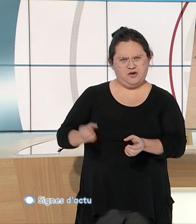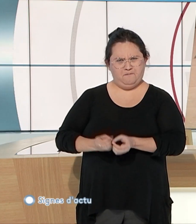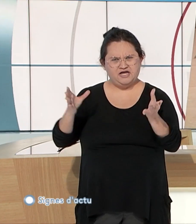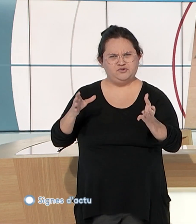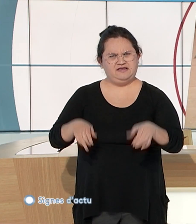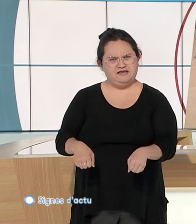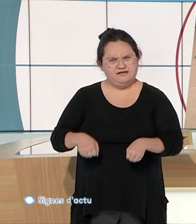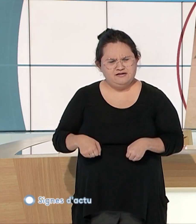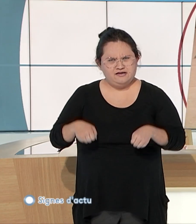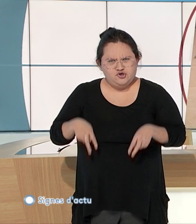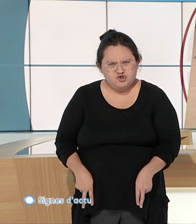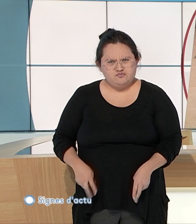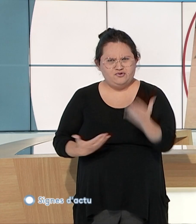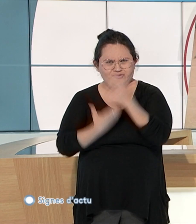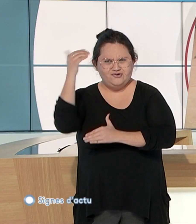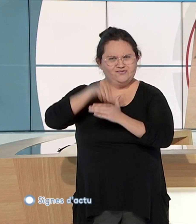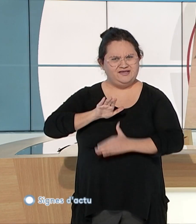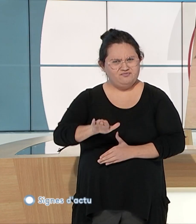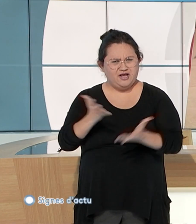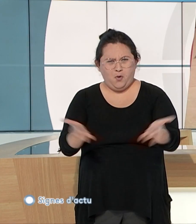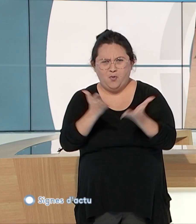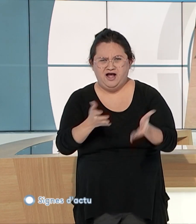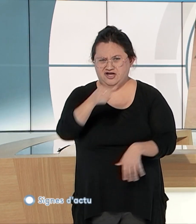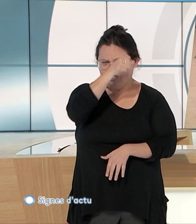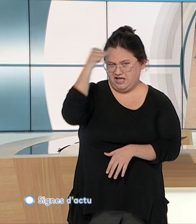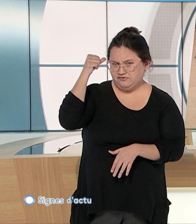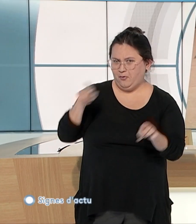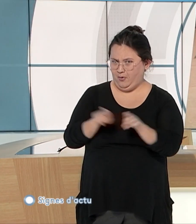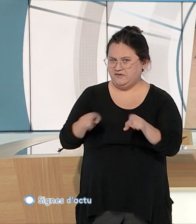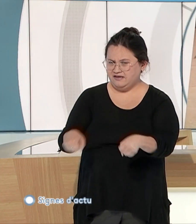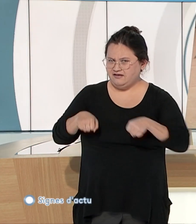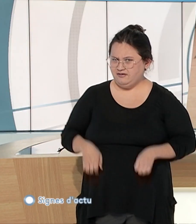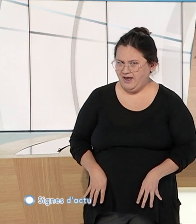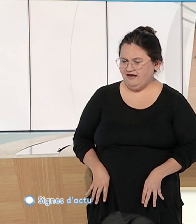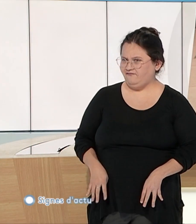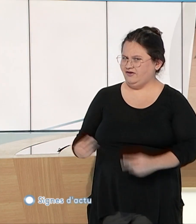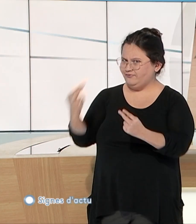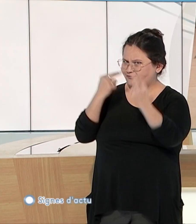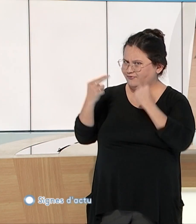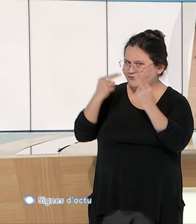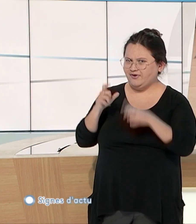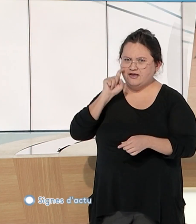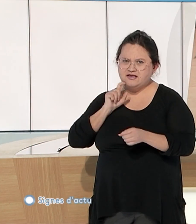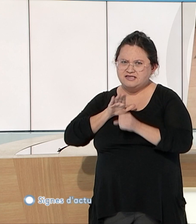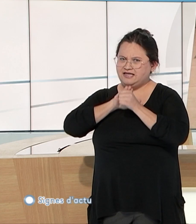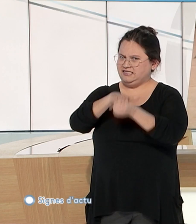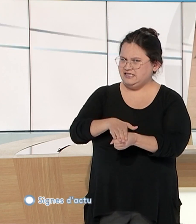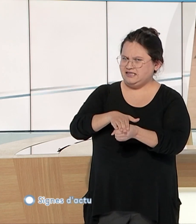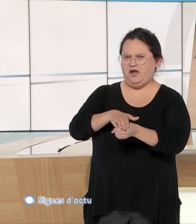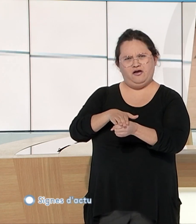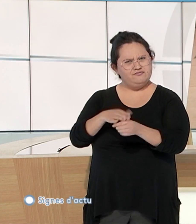jupe, une journée où les garçons sont invités eux aussi à affronter les regards sexistes en portant, comme les filles, une